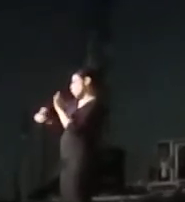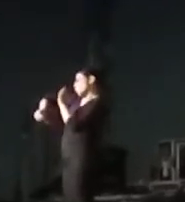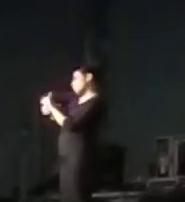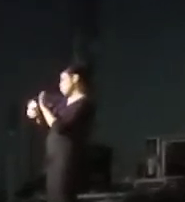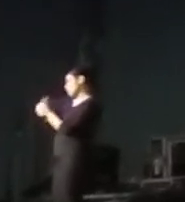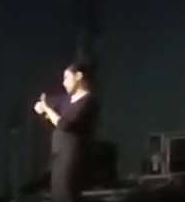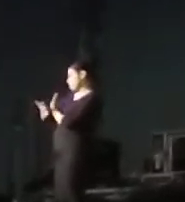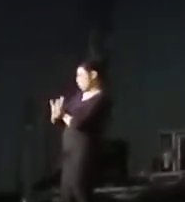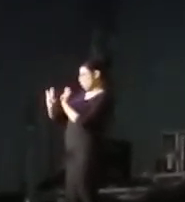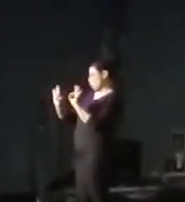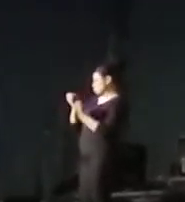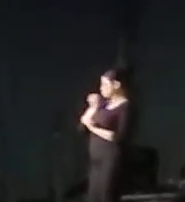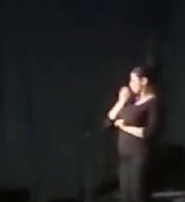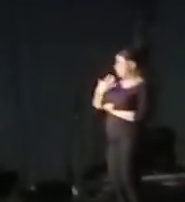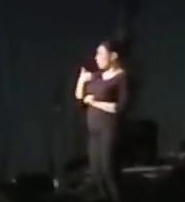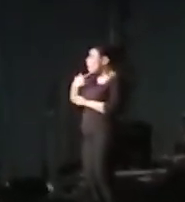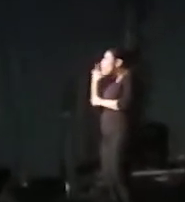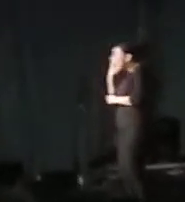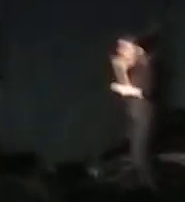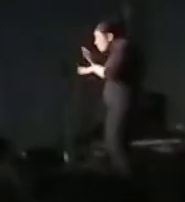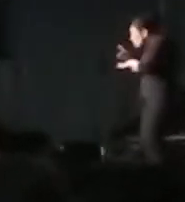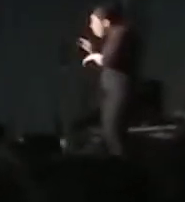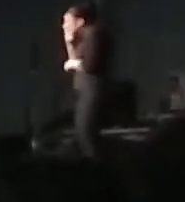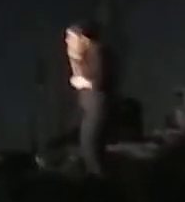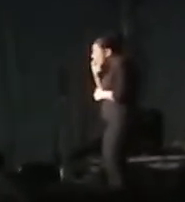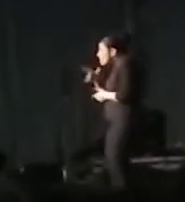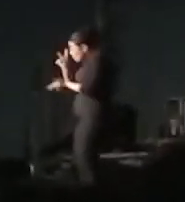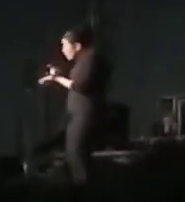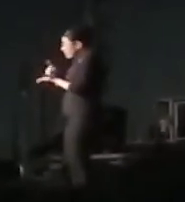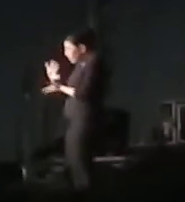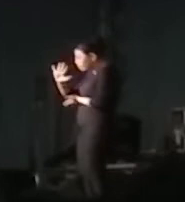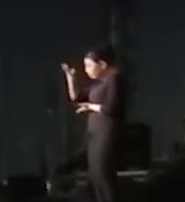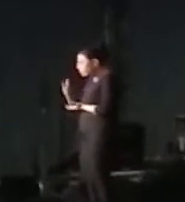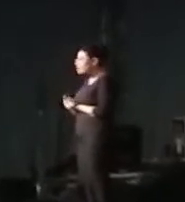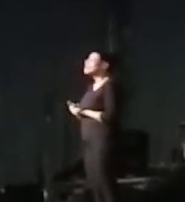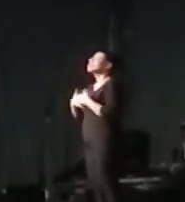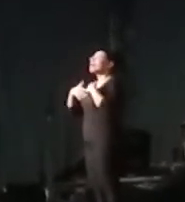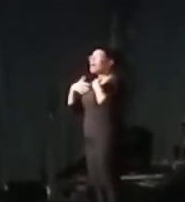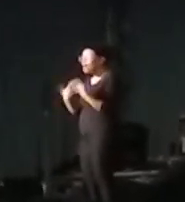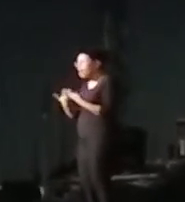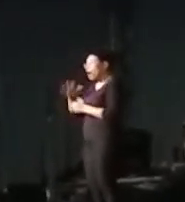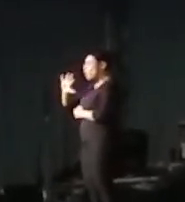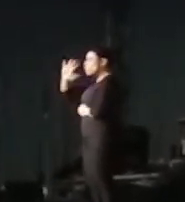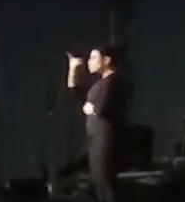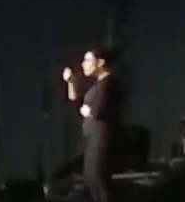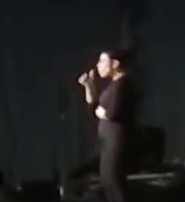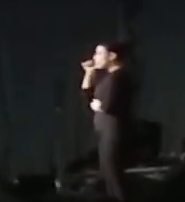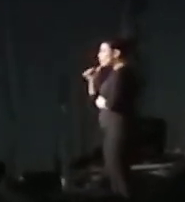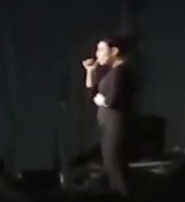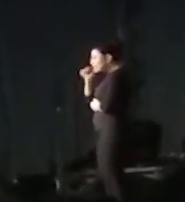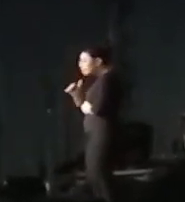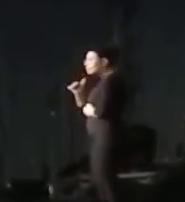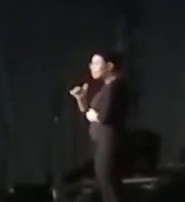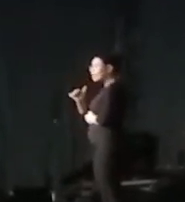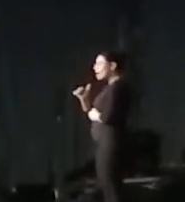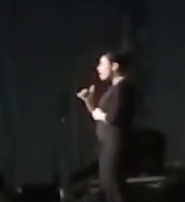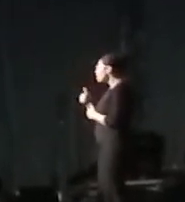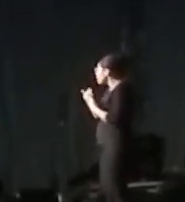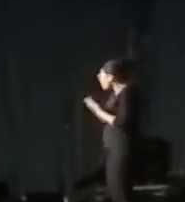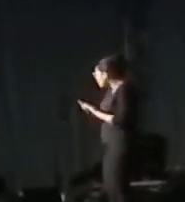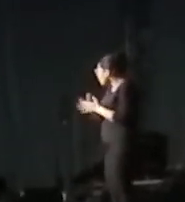né? Quero ver a tal da reprodução. E aconteceu o crime em Richthofen. Eu já estava lá 10 meses. Né?